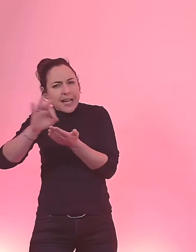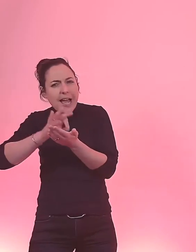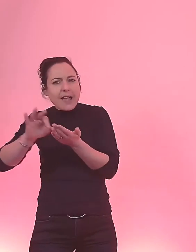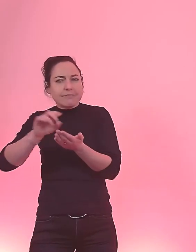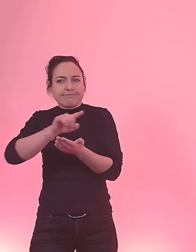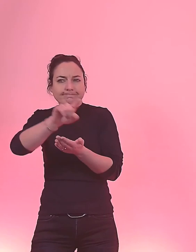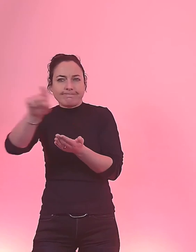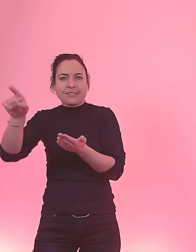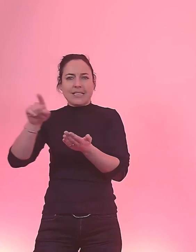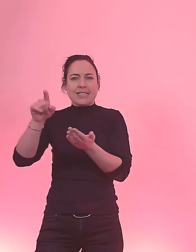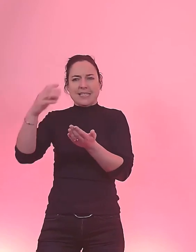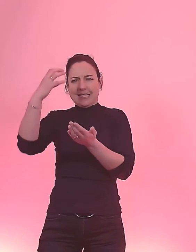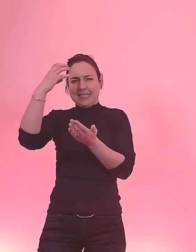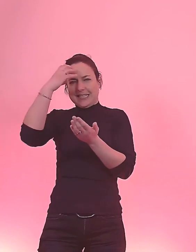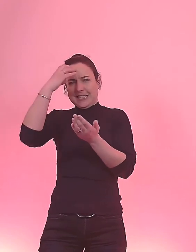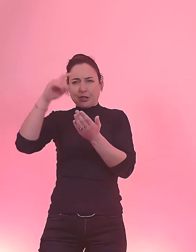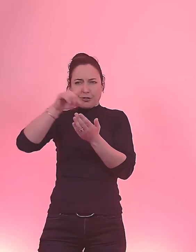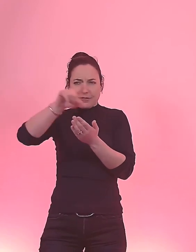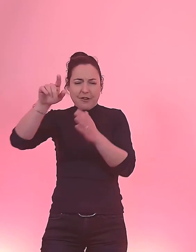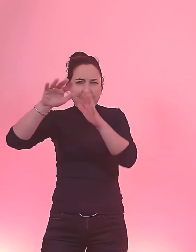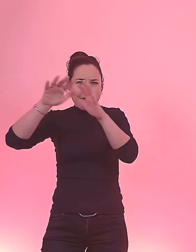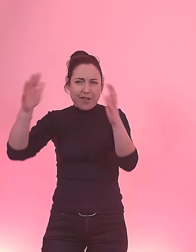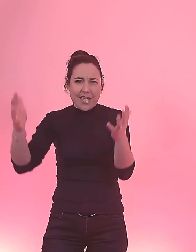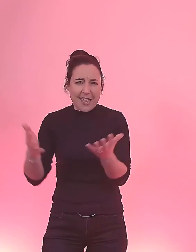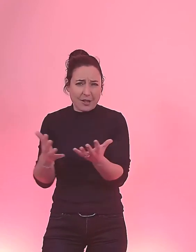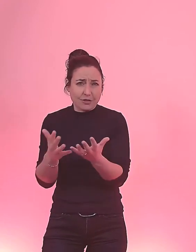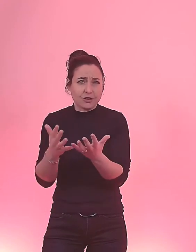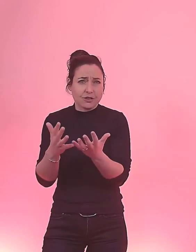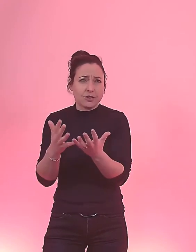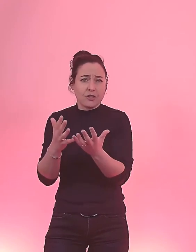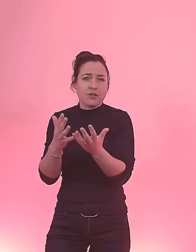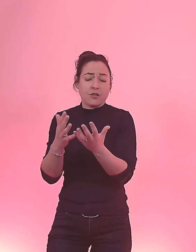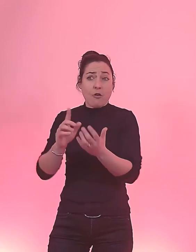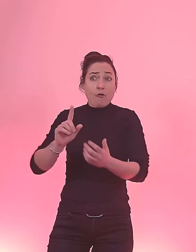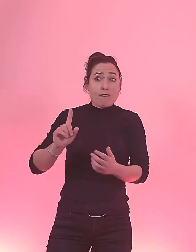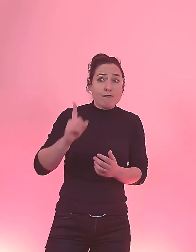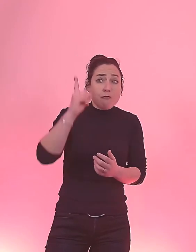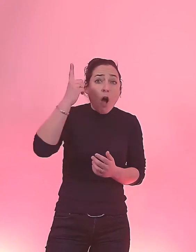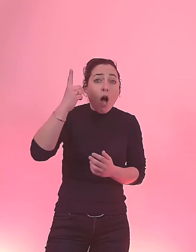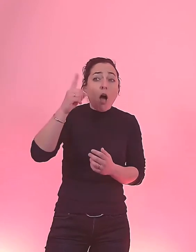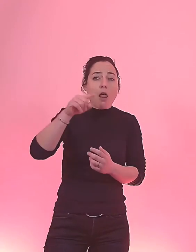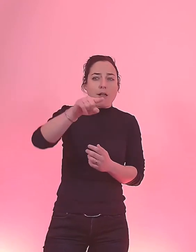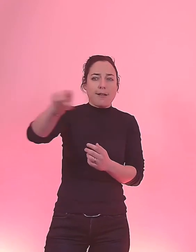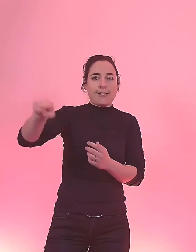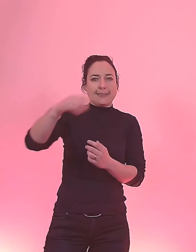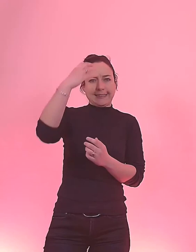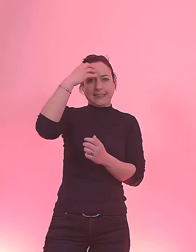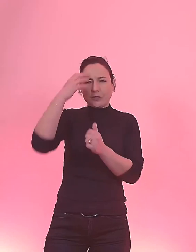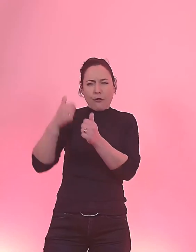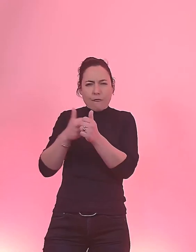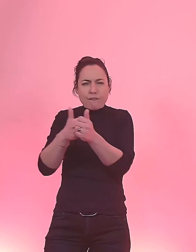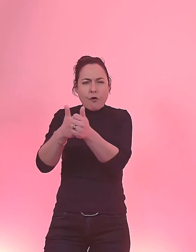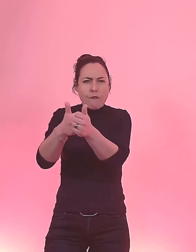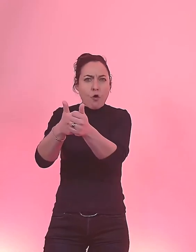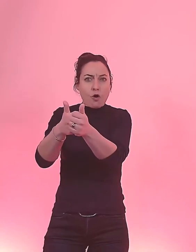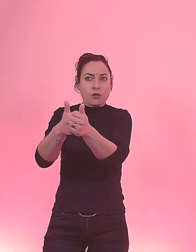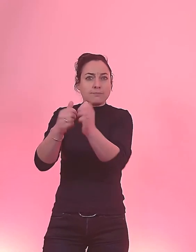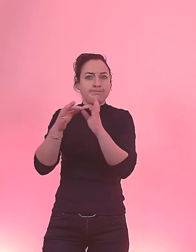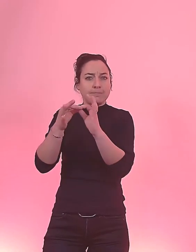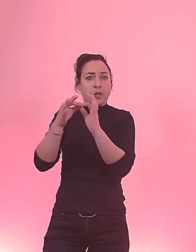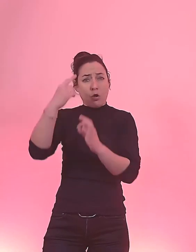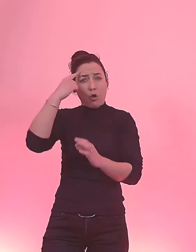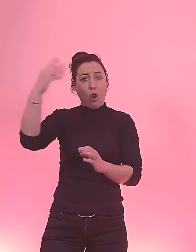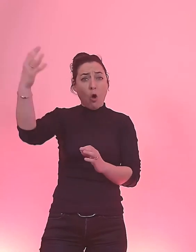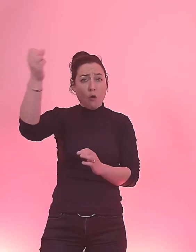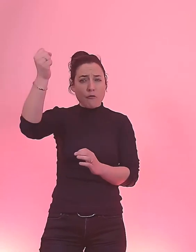christenen door de wereld heen en in bijzonder aan degenen die vervolgd worden vanwege hun geloof die midden in een storm terecht zijn